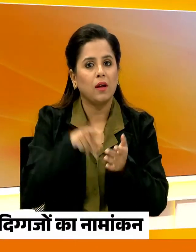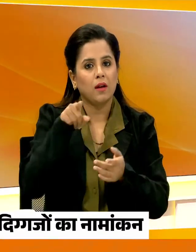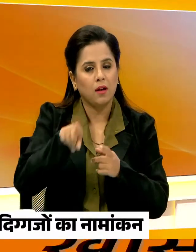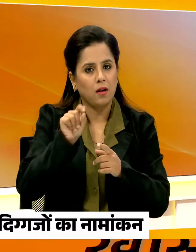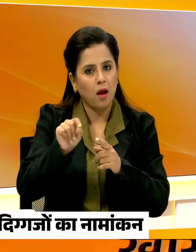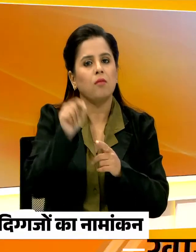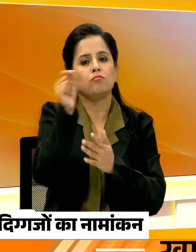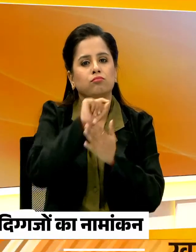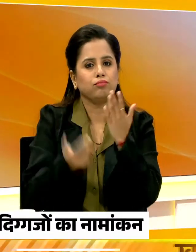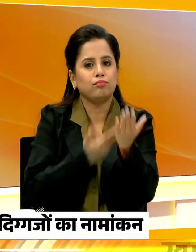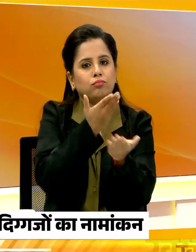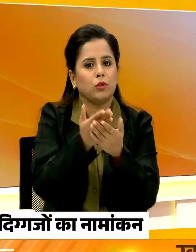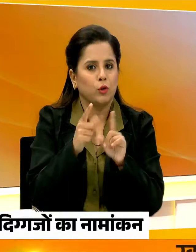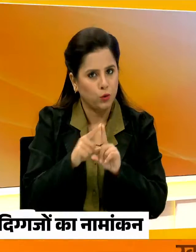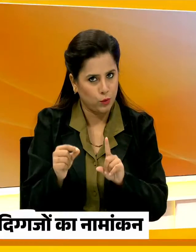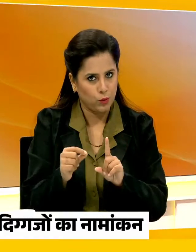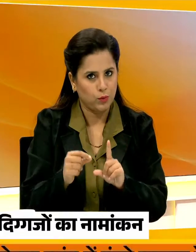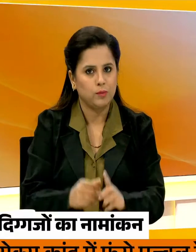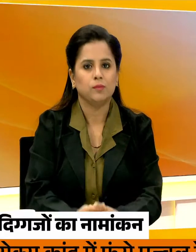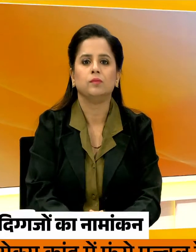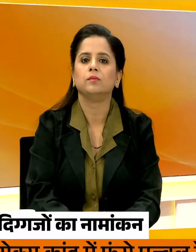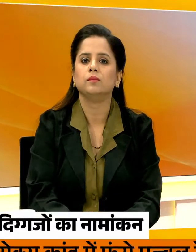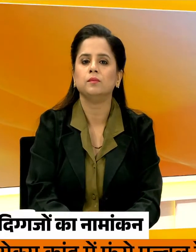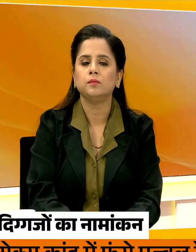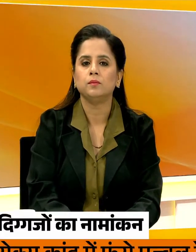भरा पर्चा।